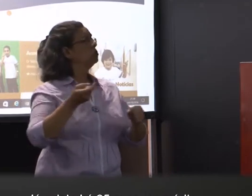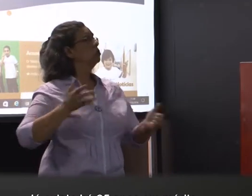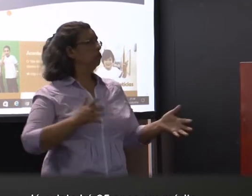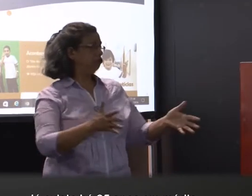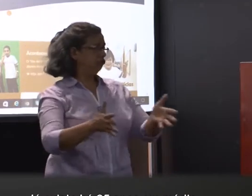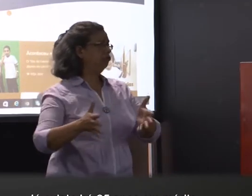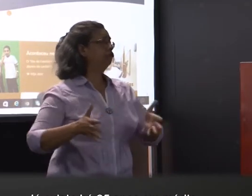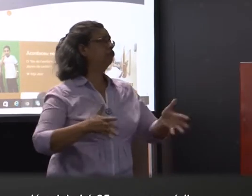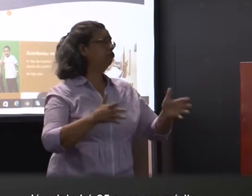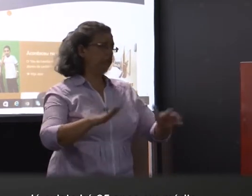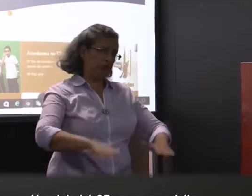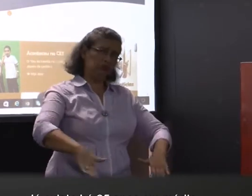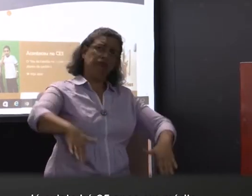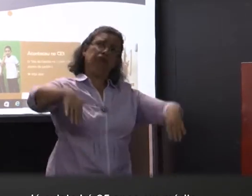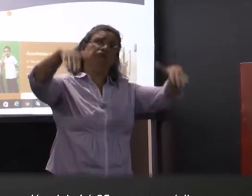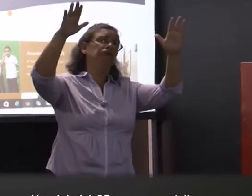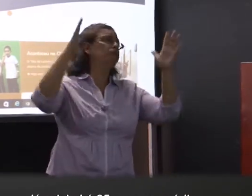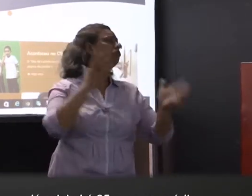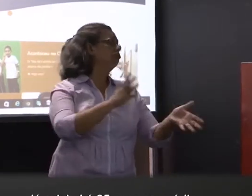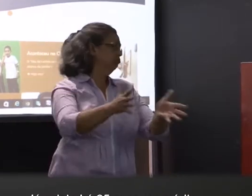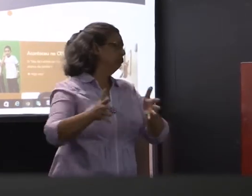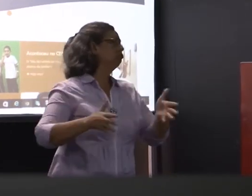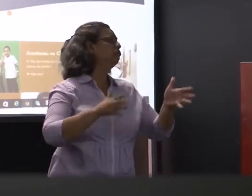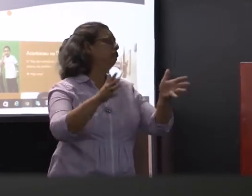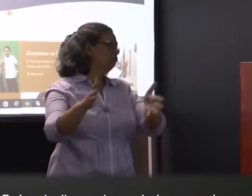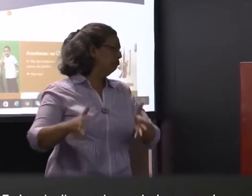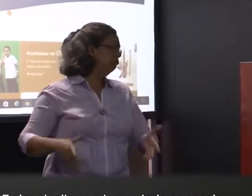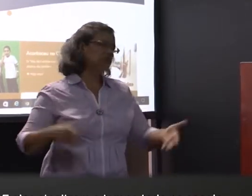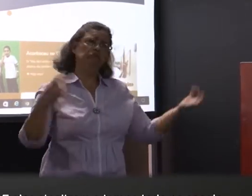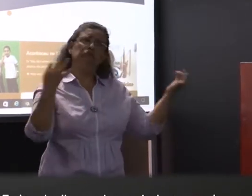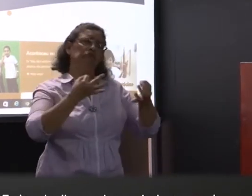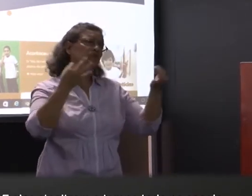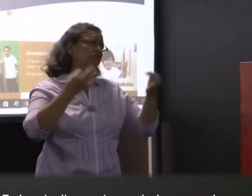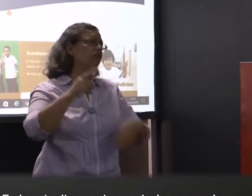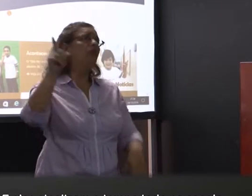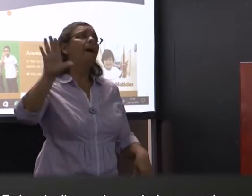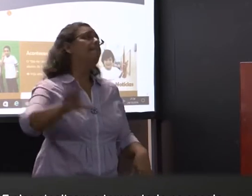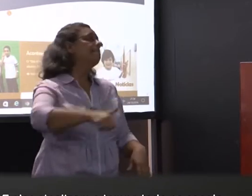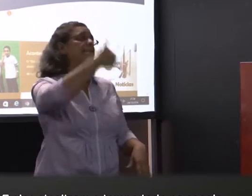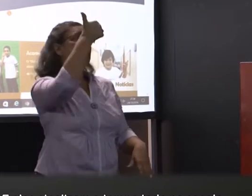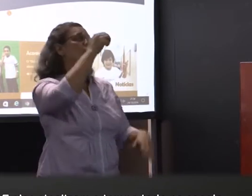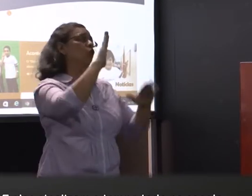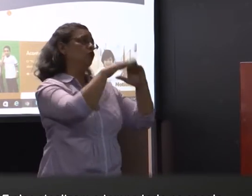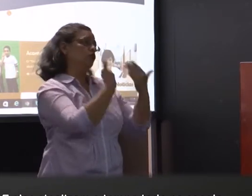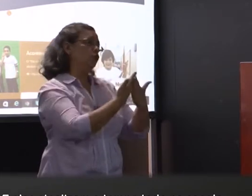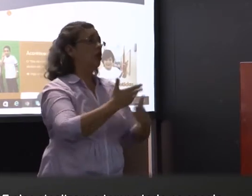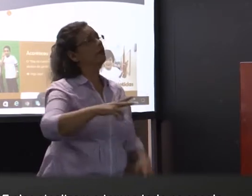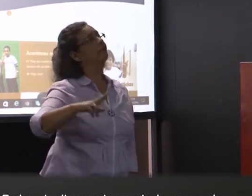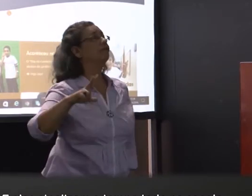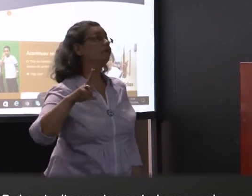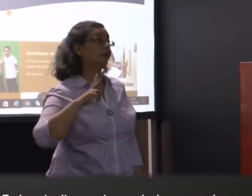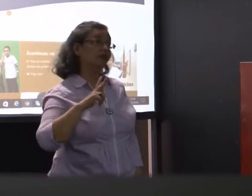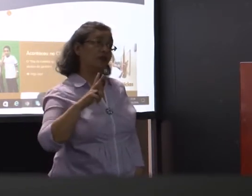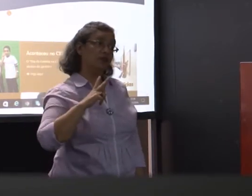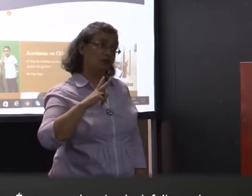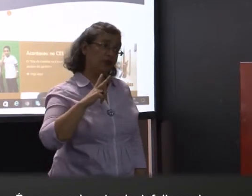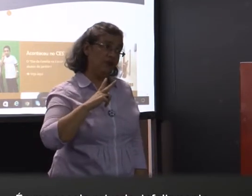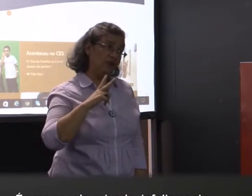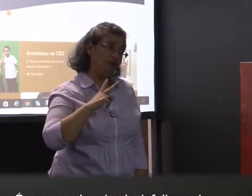Já existe há 25 anos, em média, né? E eles sinalizam o tempo todo na escola. É uma